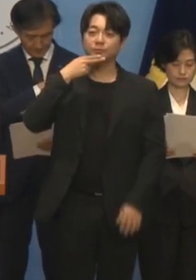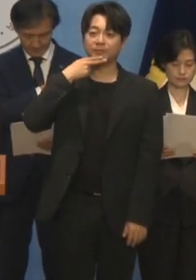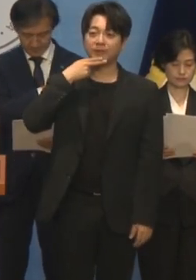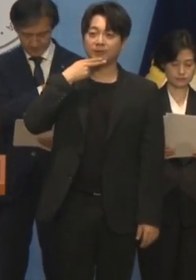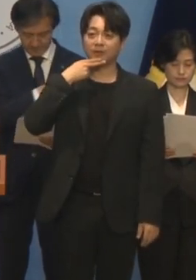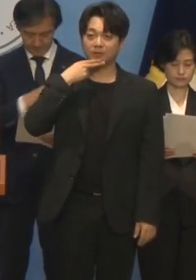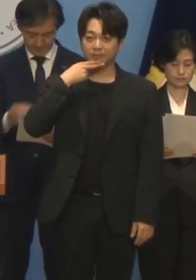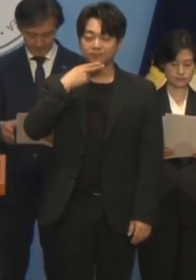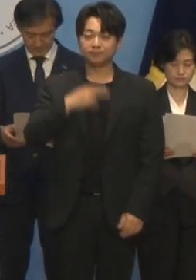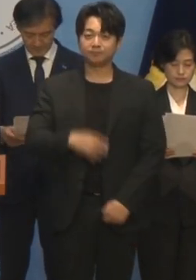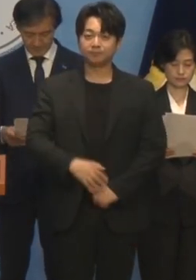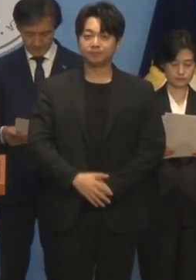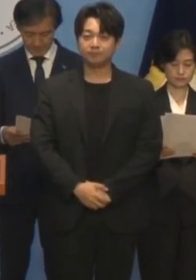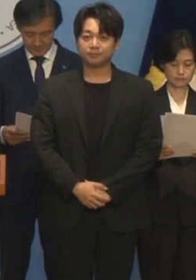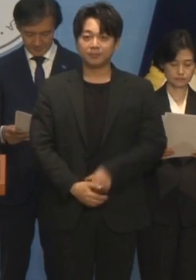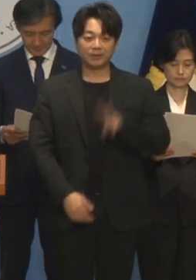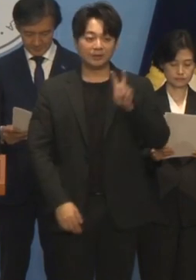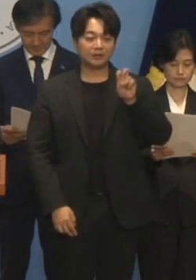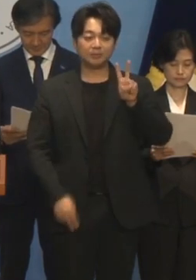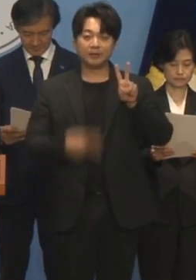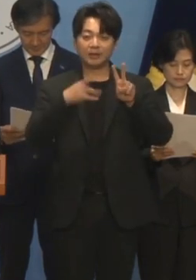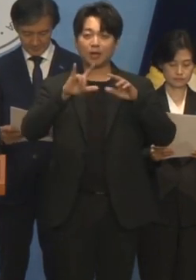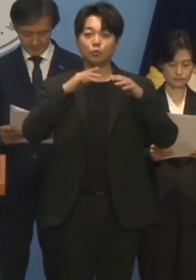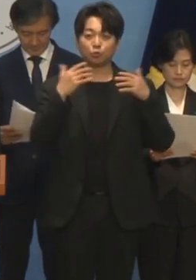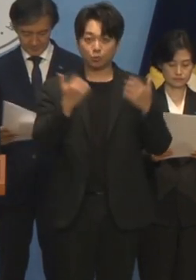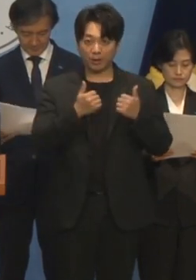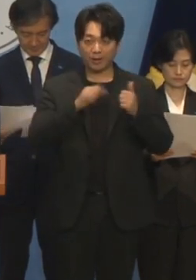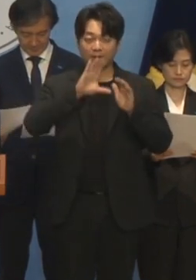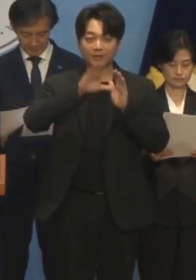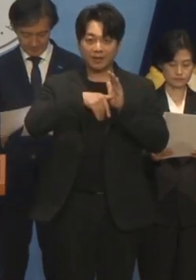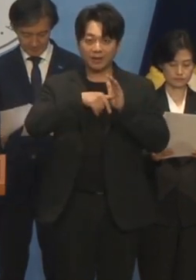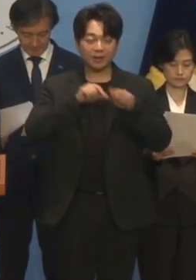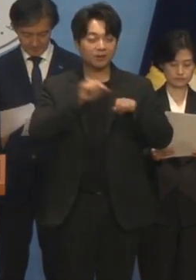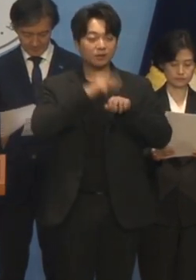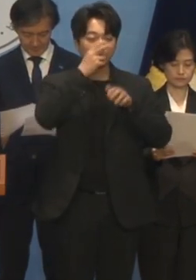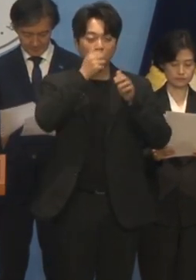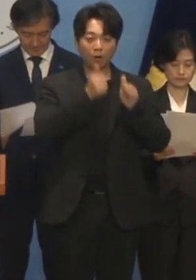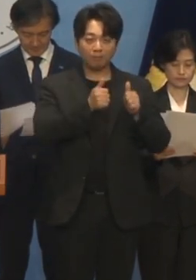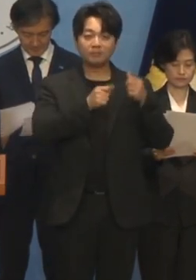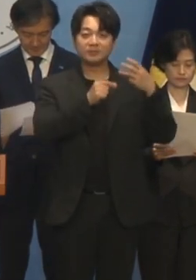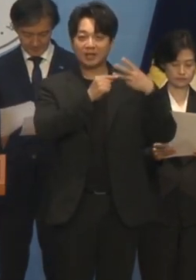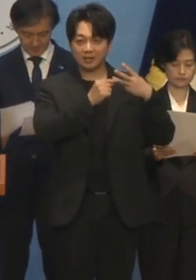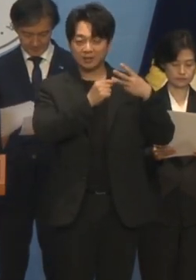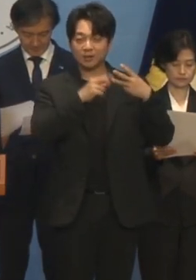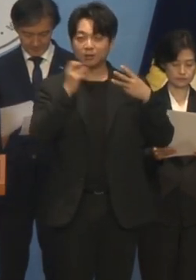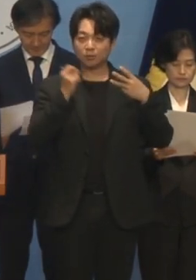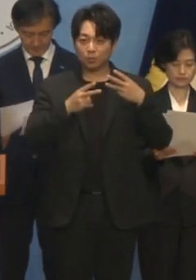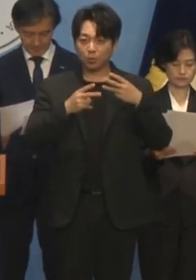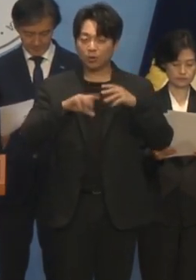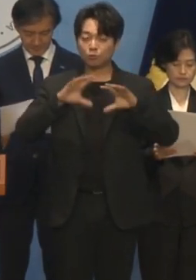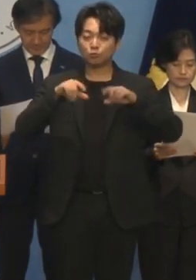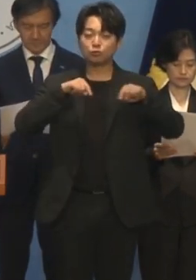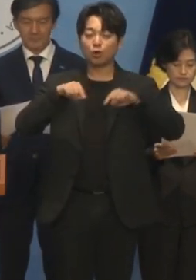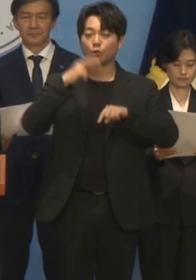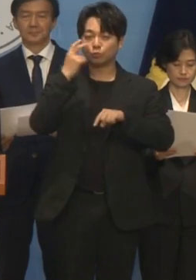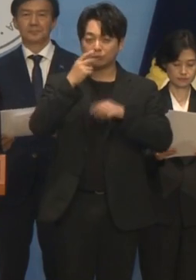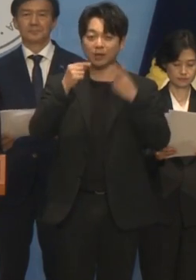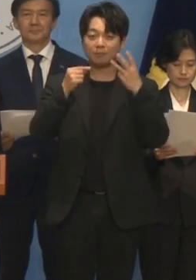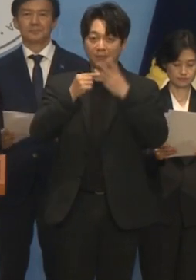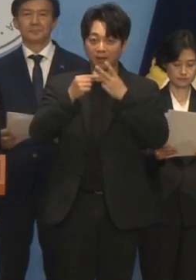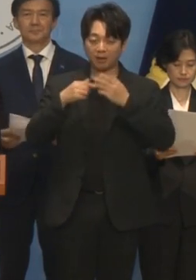22대 국회에서 3특검, 3국조가 실시돼 대한민국 호가 제대로 된